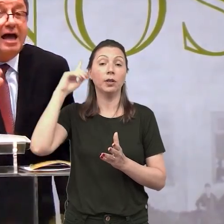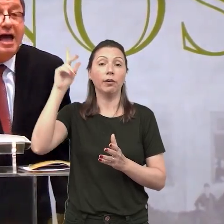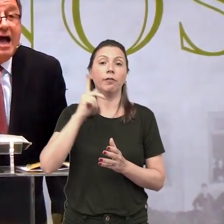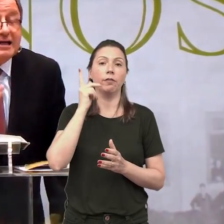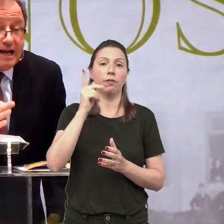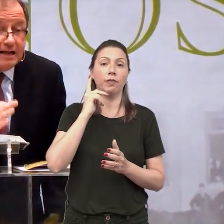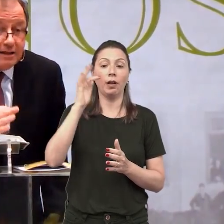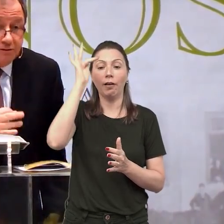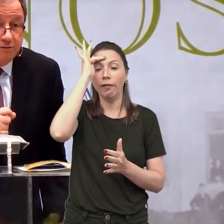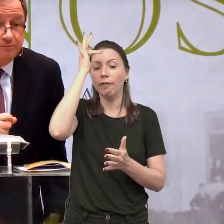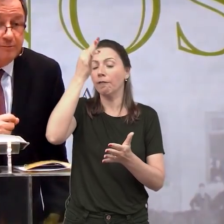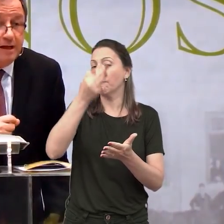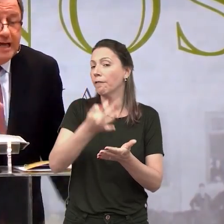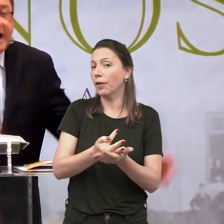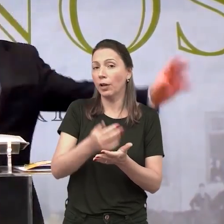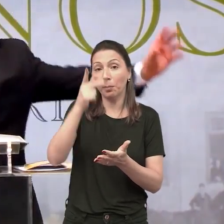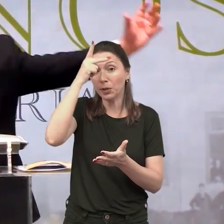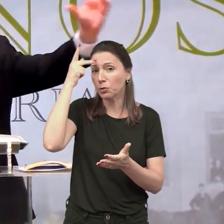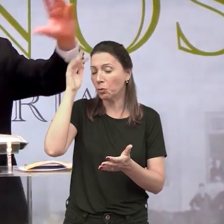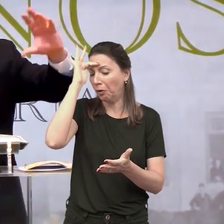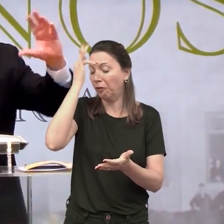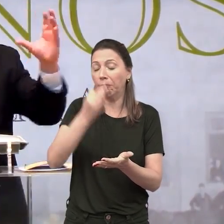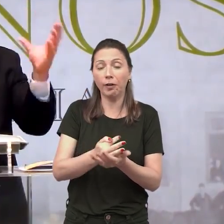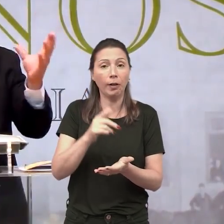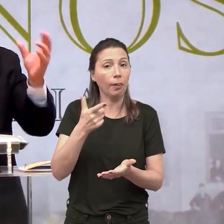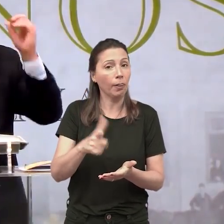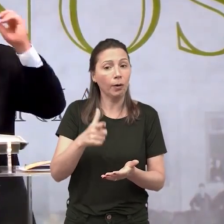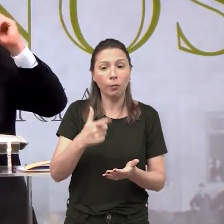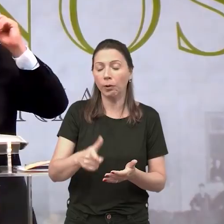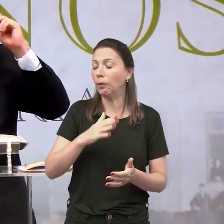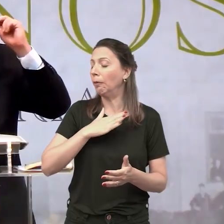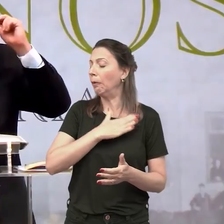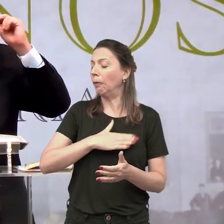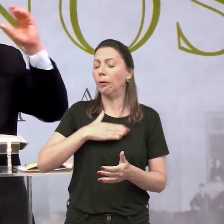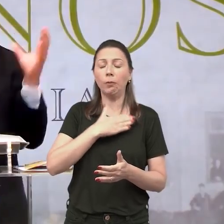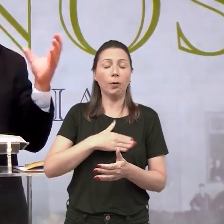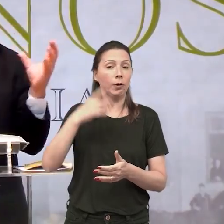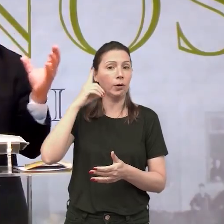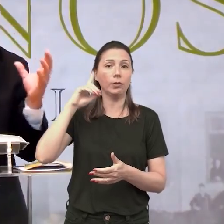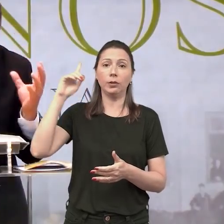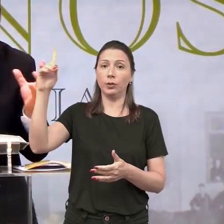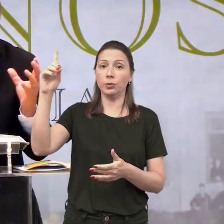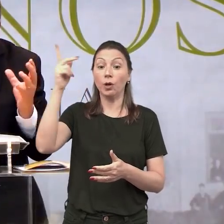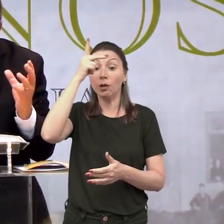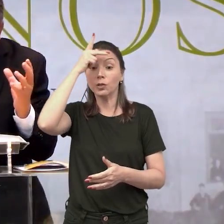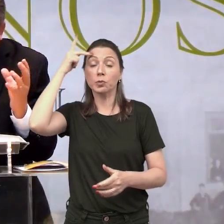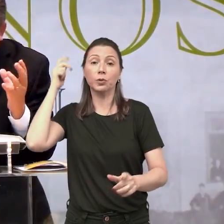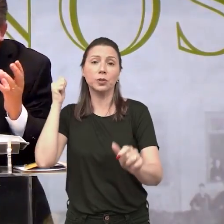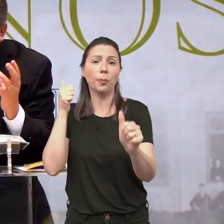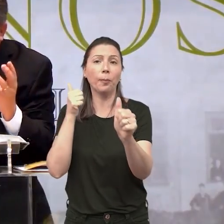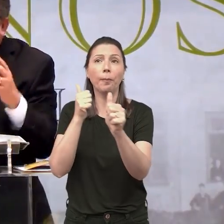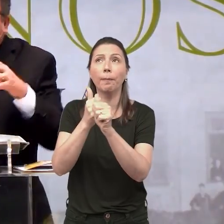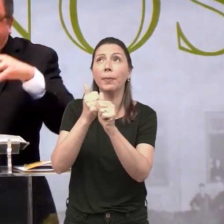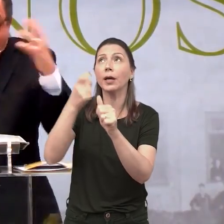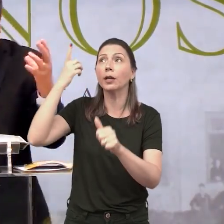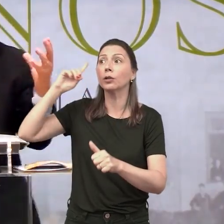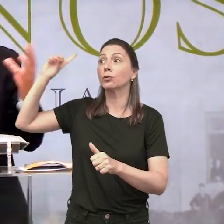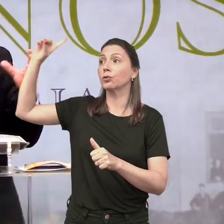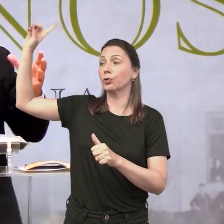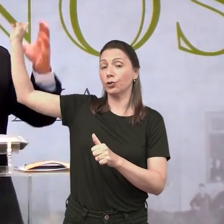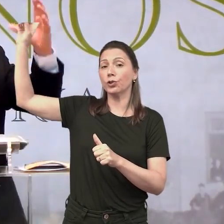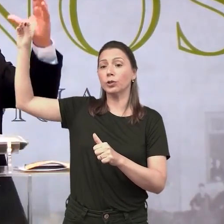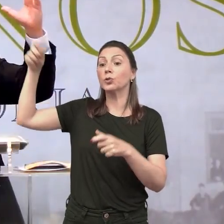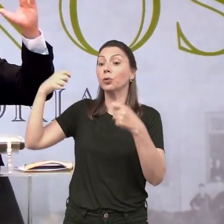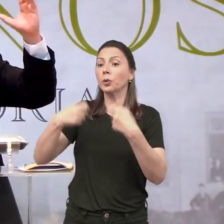o quê? Agradar a Deus. E aqueles que se aproximam de Deus, têm que crer nele. E confiar